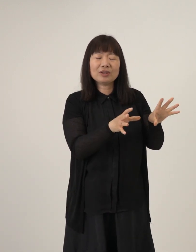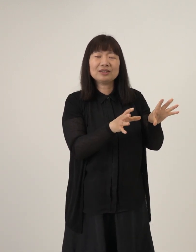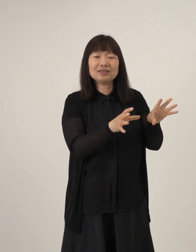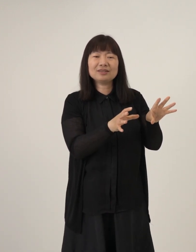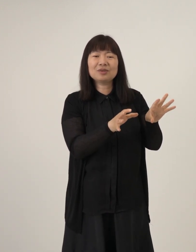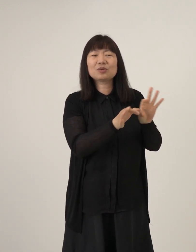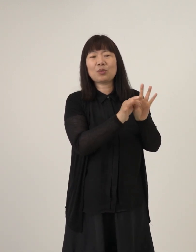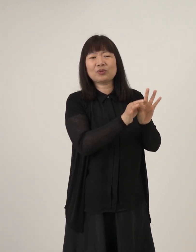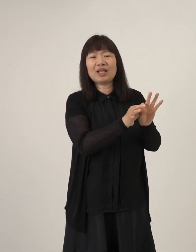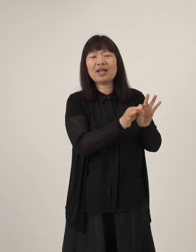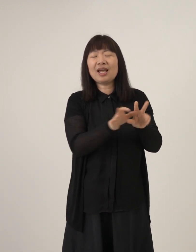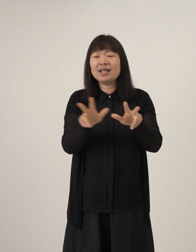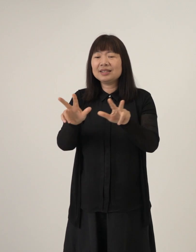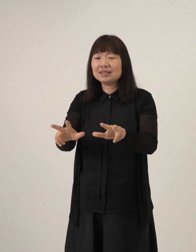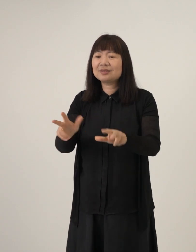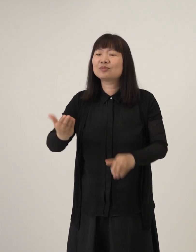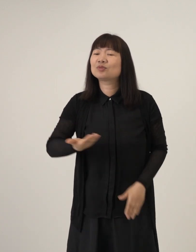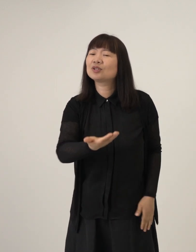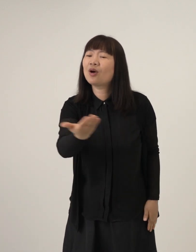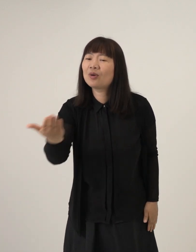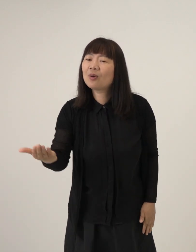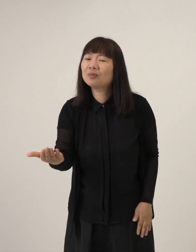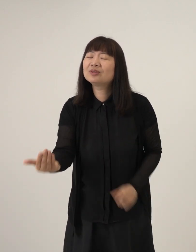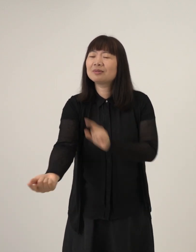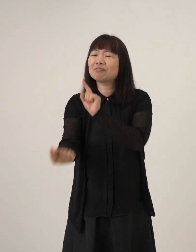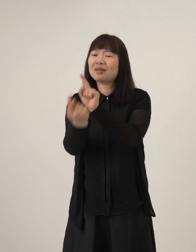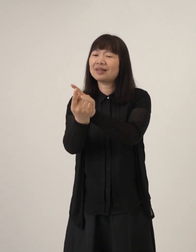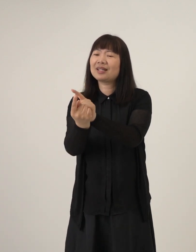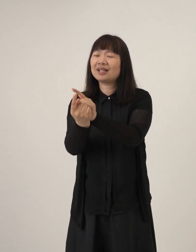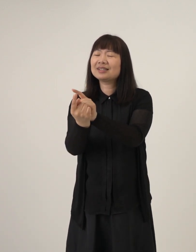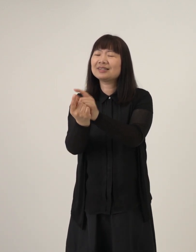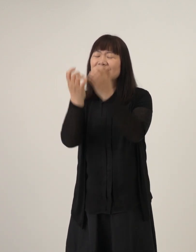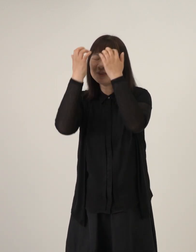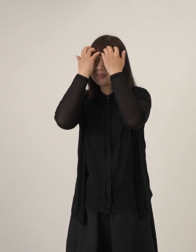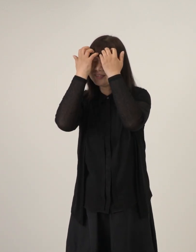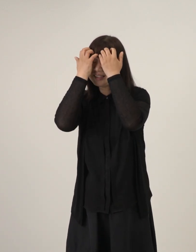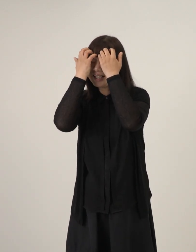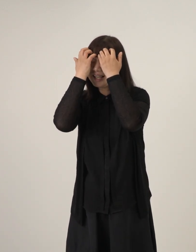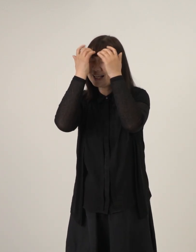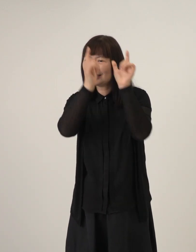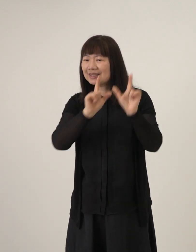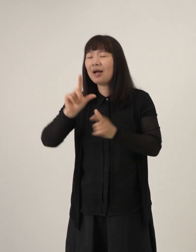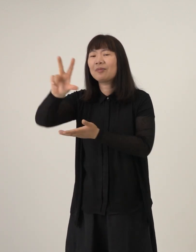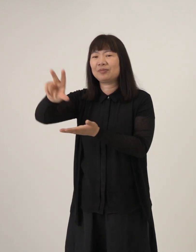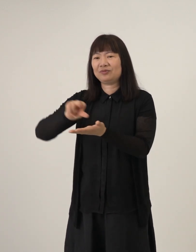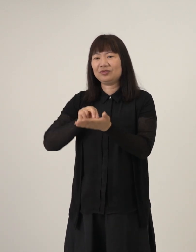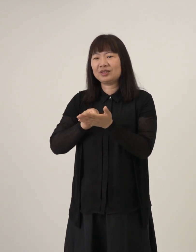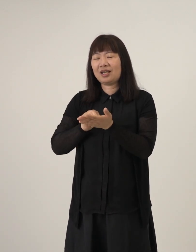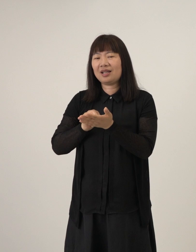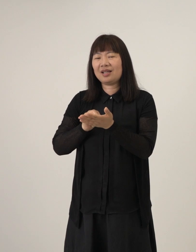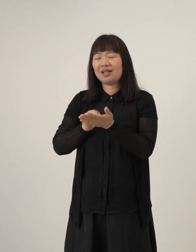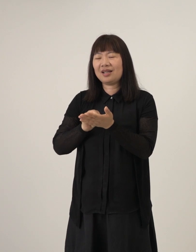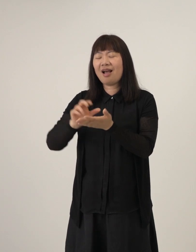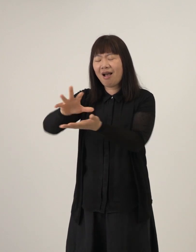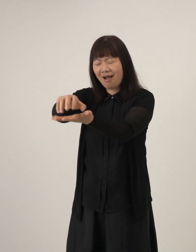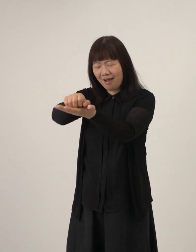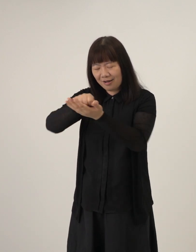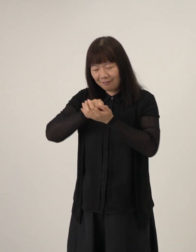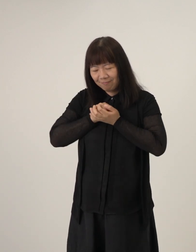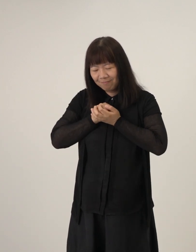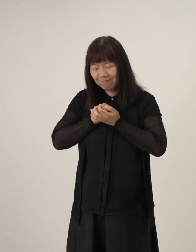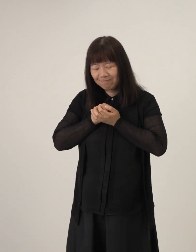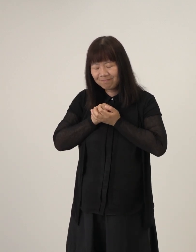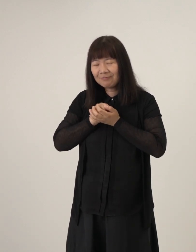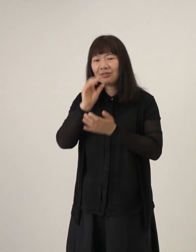여러분들의 현장의 이야기와 현실의 고단한 삶의 문제를 전부